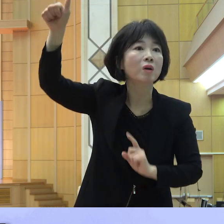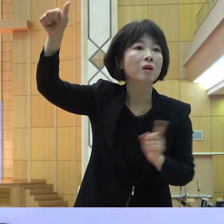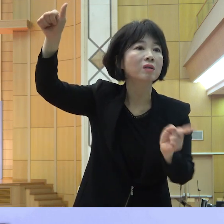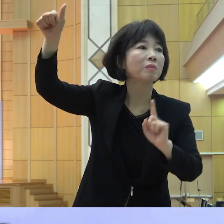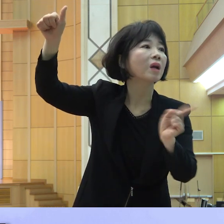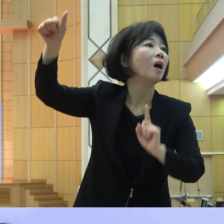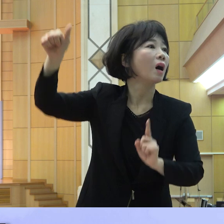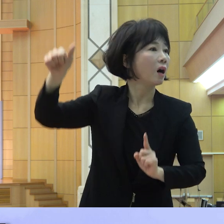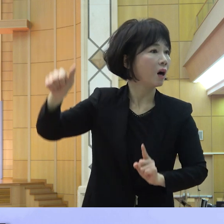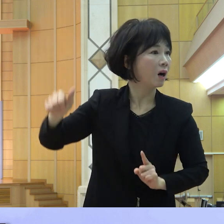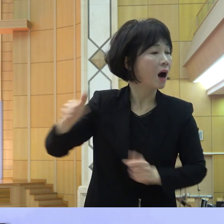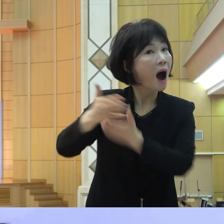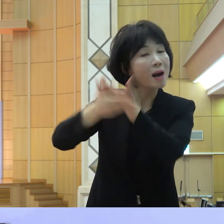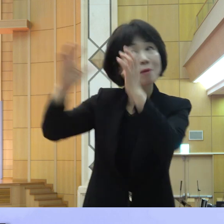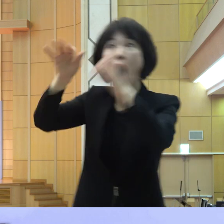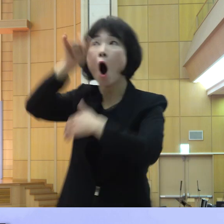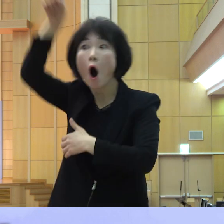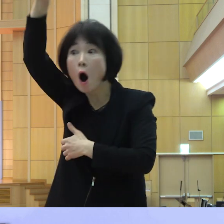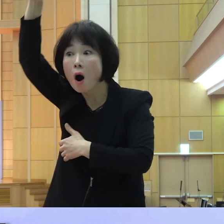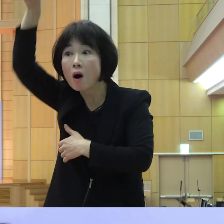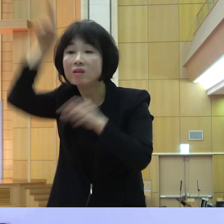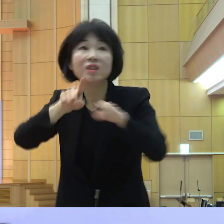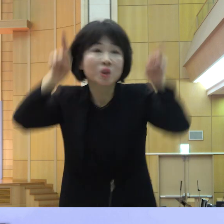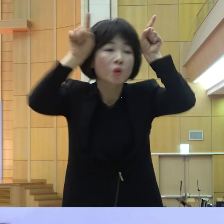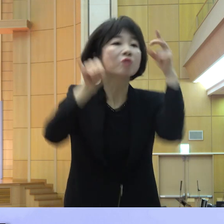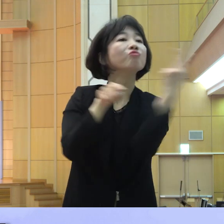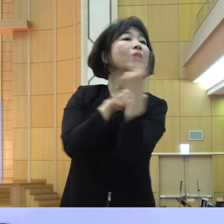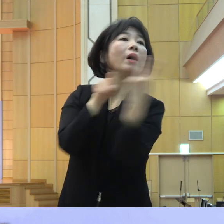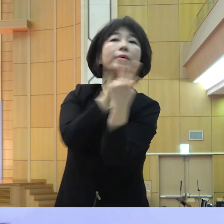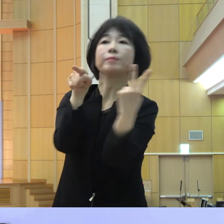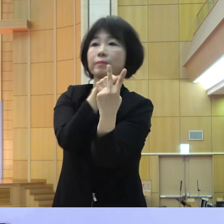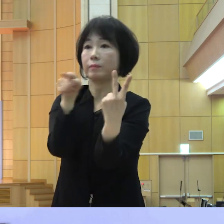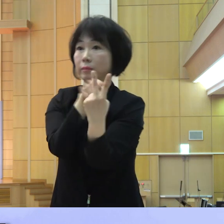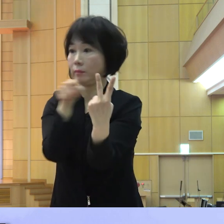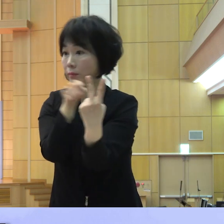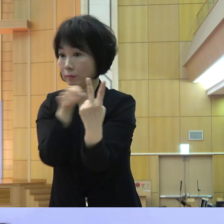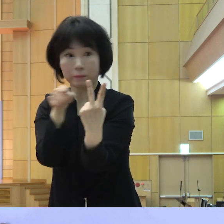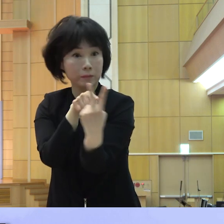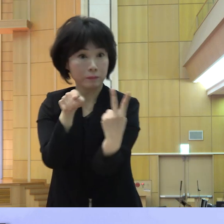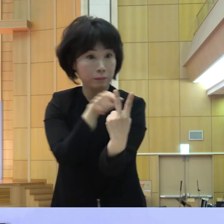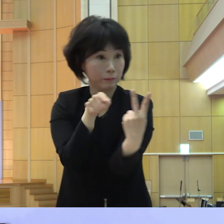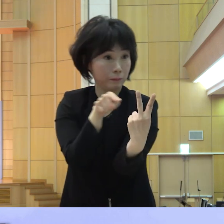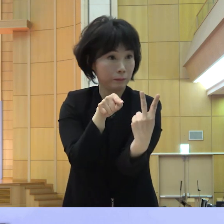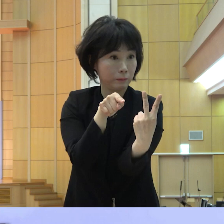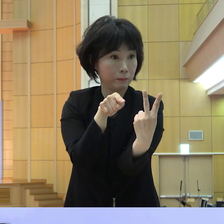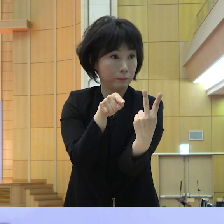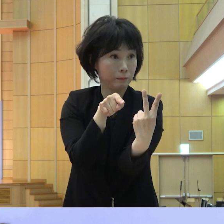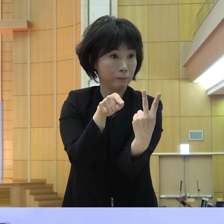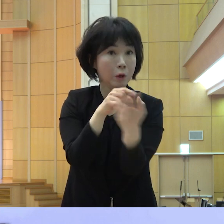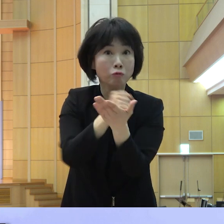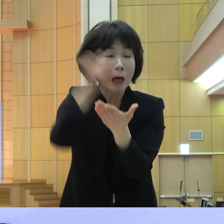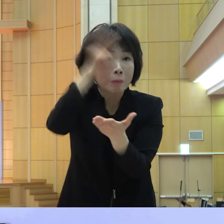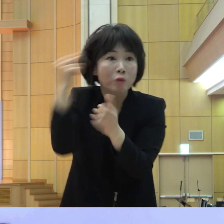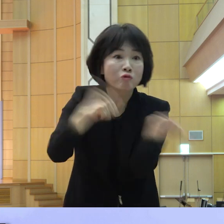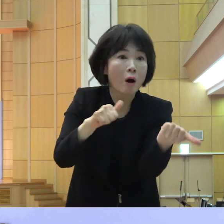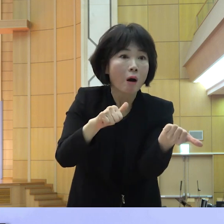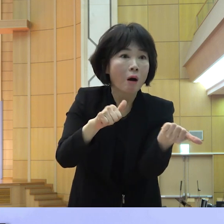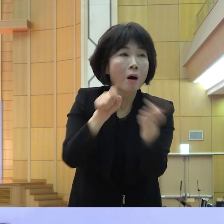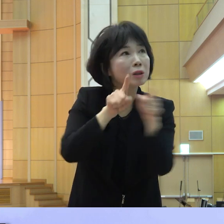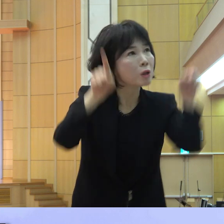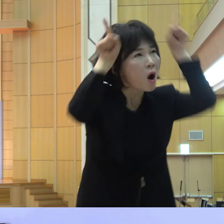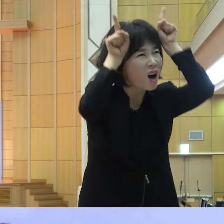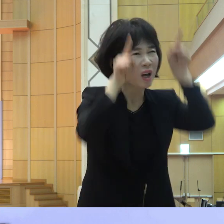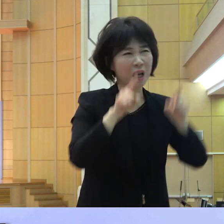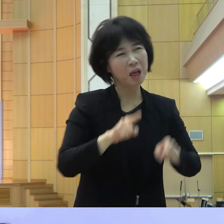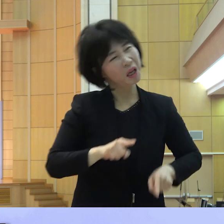세상 사람들도 천국이 있다고도 말하고 지옥이 있다고 말하는데, 살다가 어차피 이 세상 떠나야 되는데 천국이 있는지 지옥이